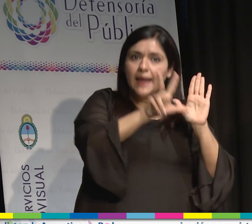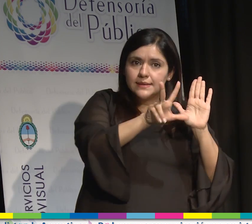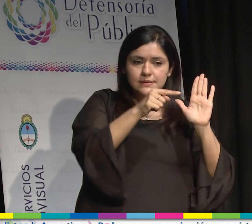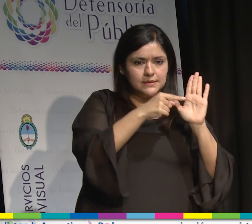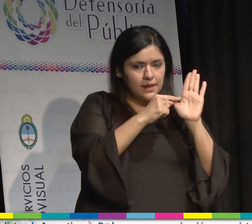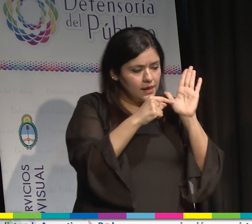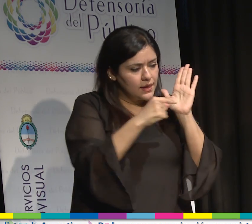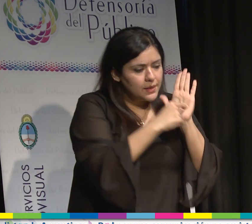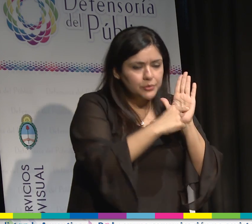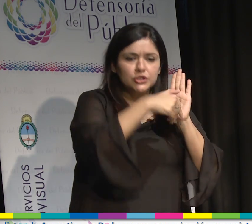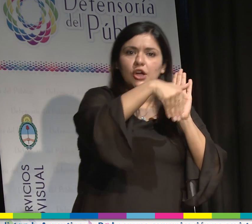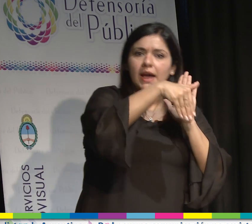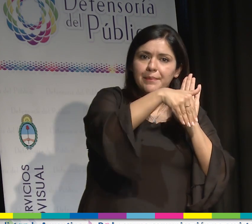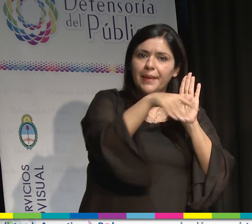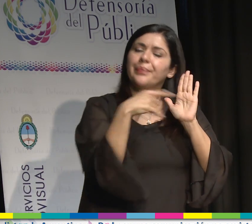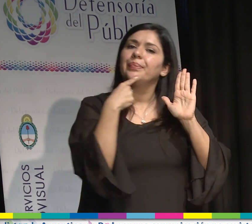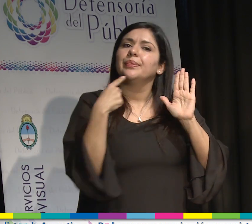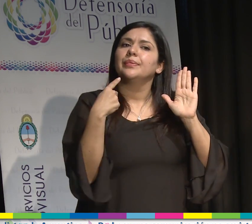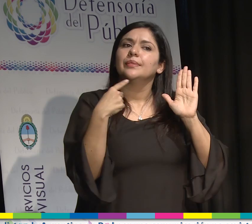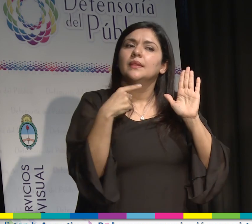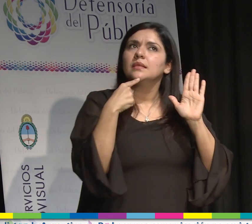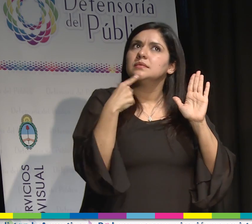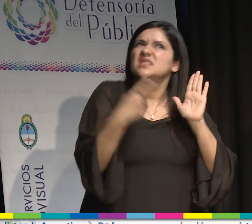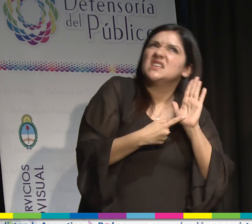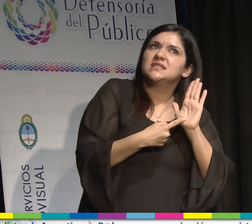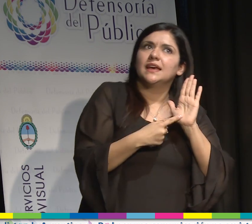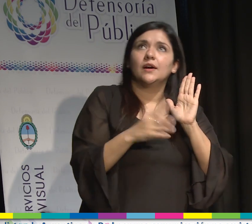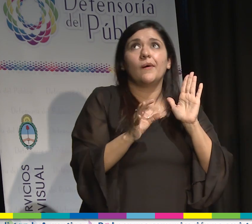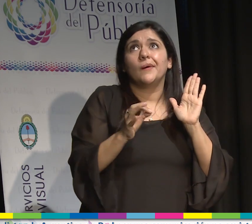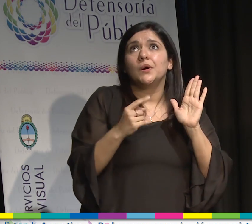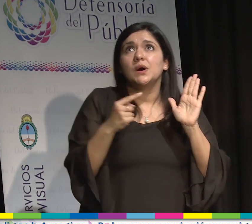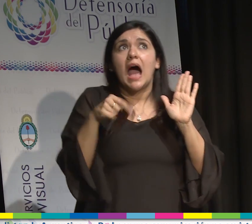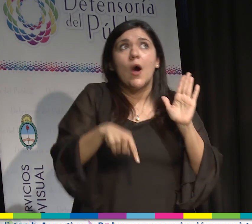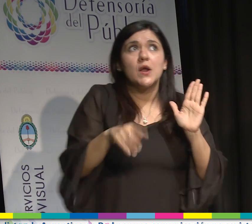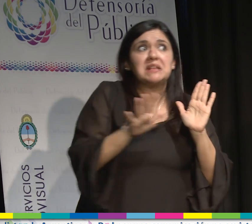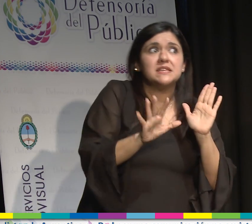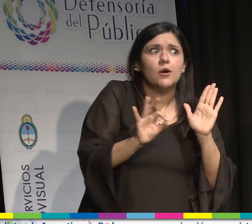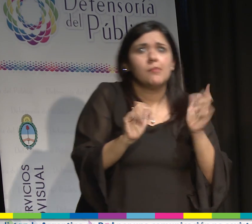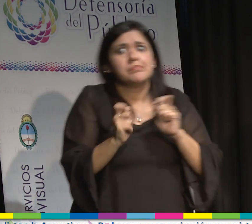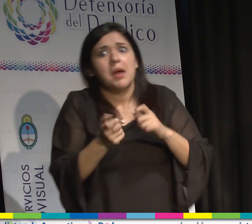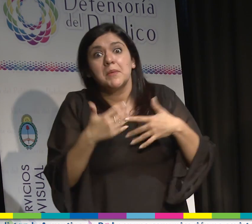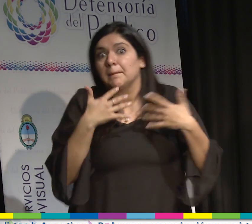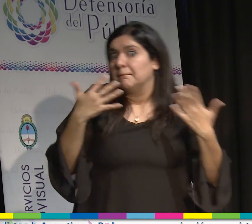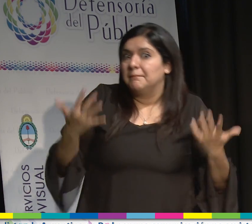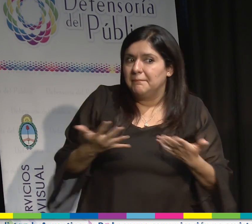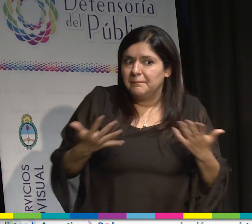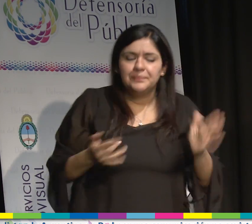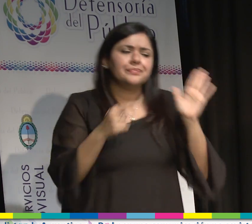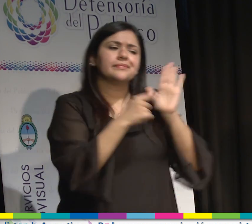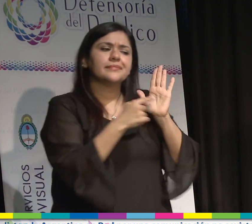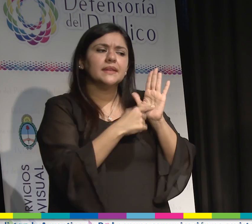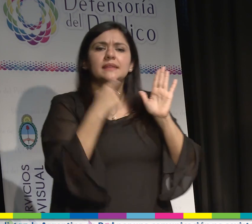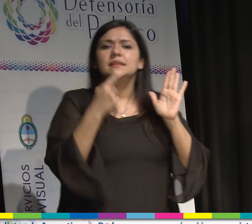que establece o establecía o establece promover la